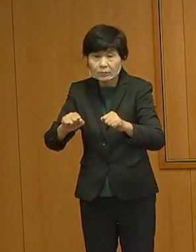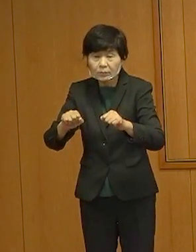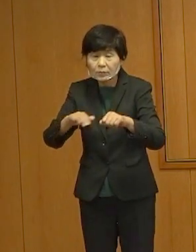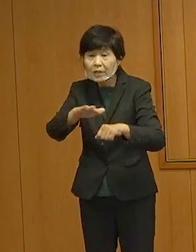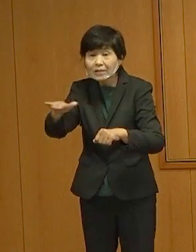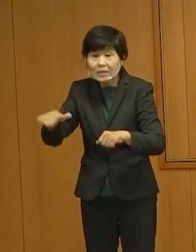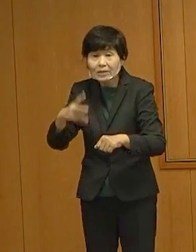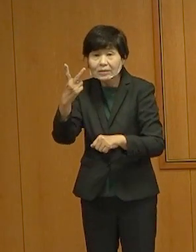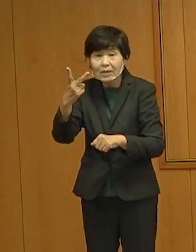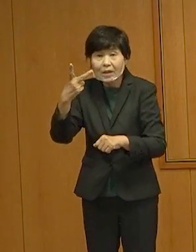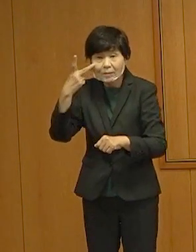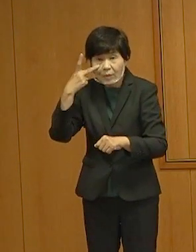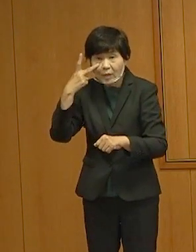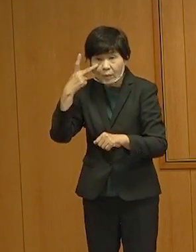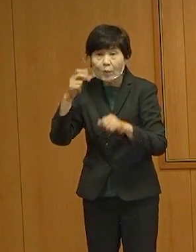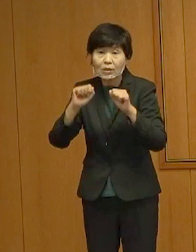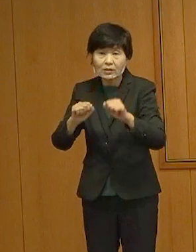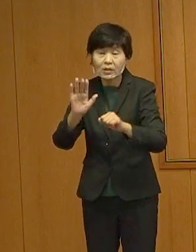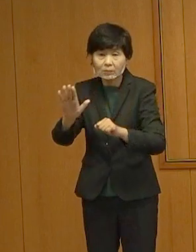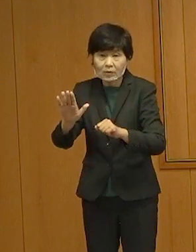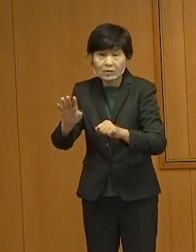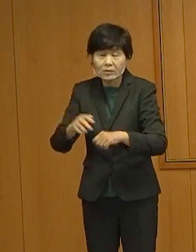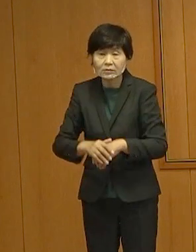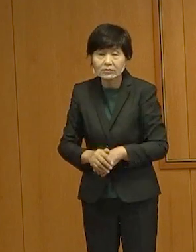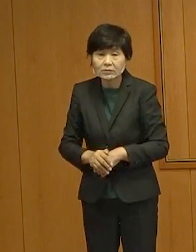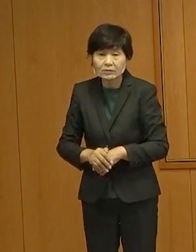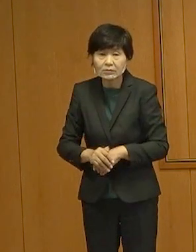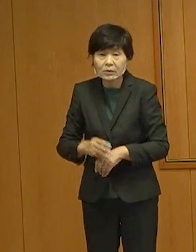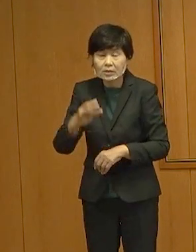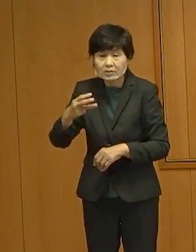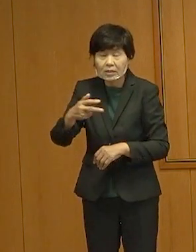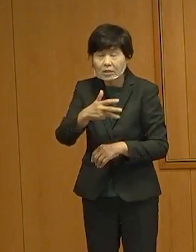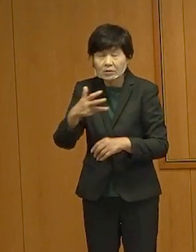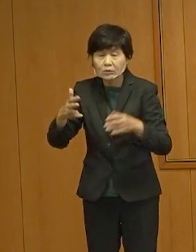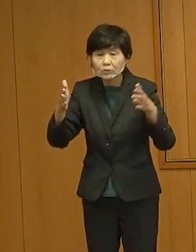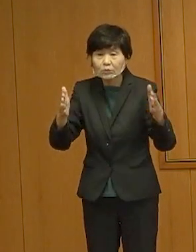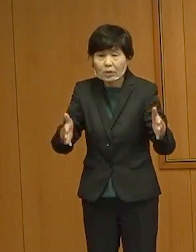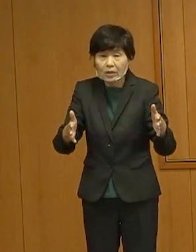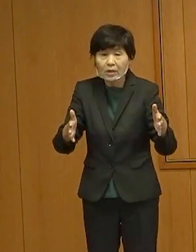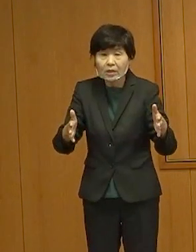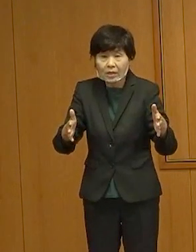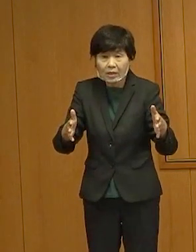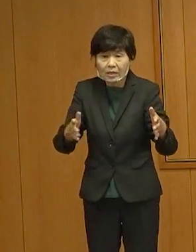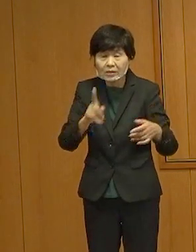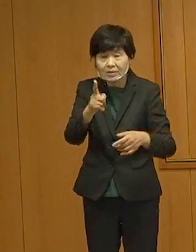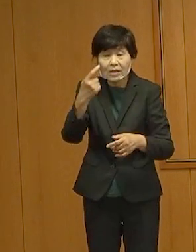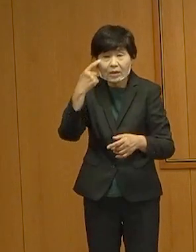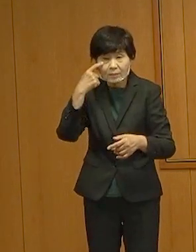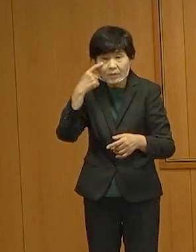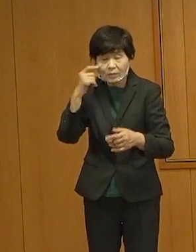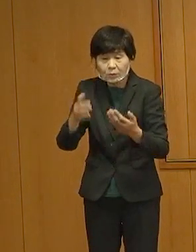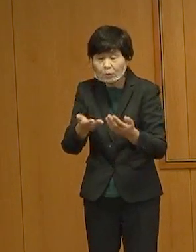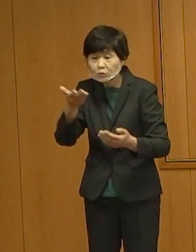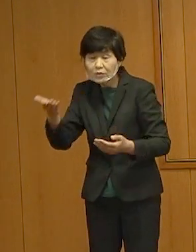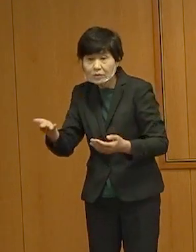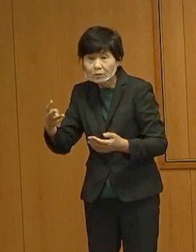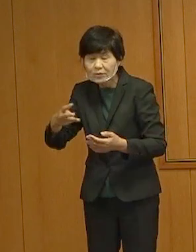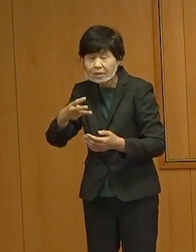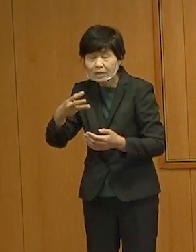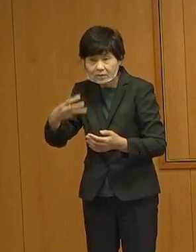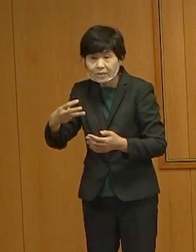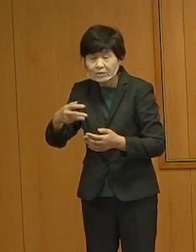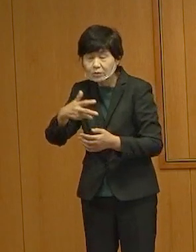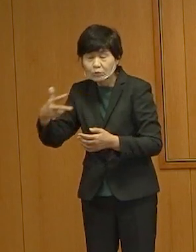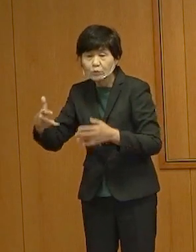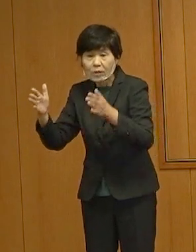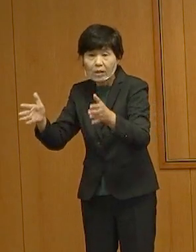ております。で、3週間1回目の方やりまして、その後次の3週間は2回目の方ということで夜間やっております。で、それ以